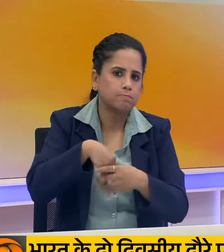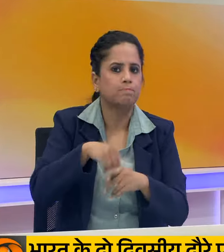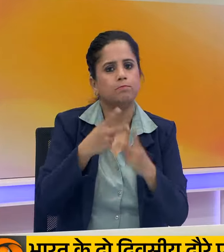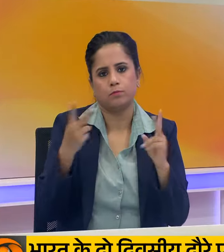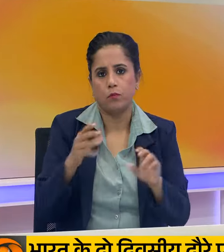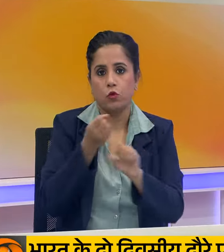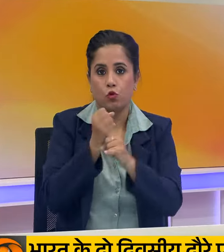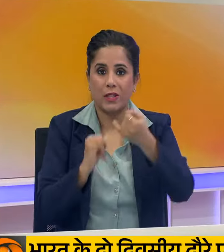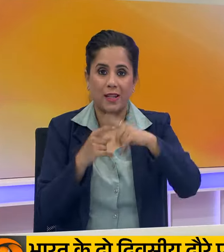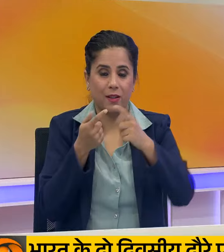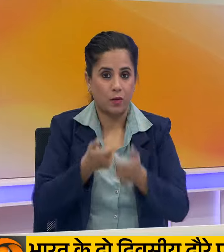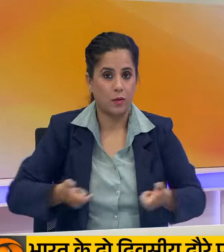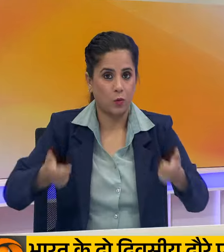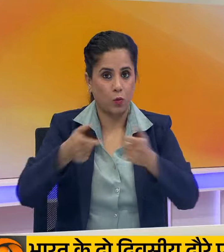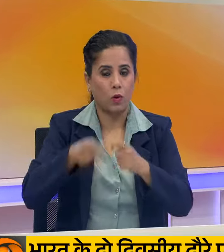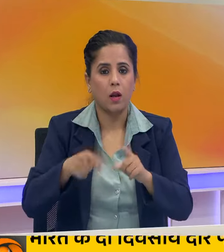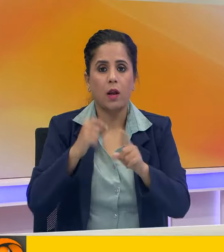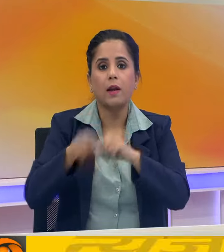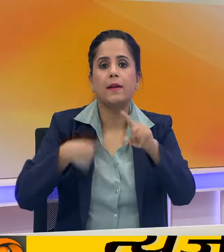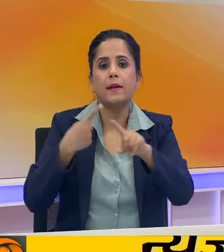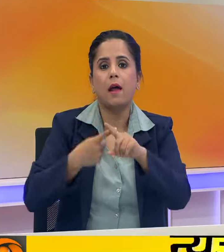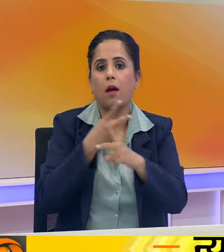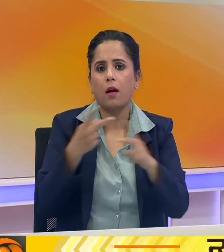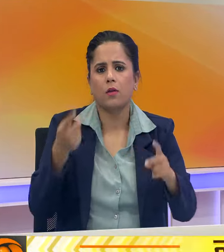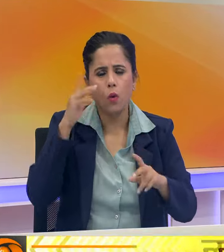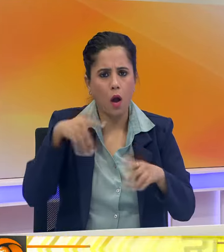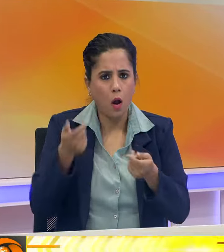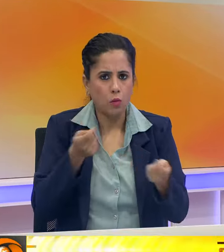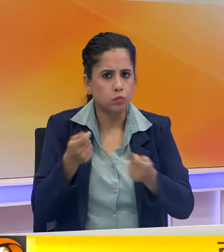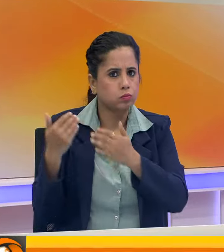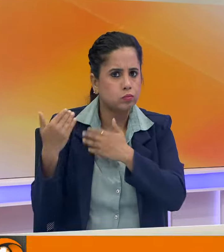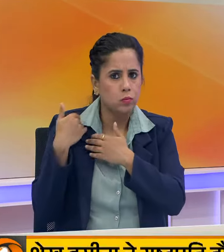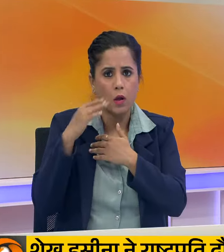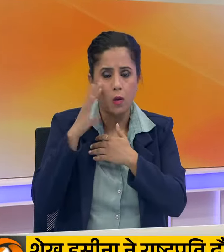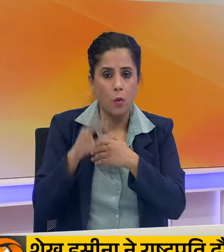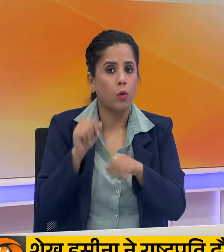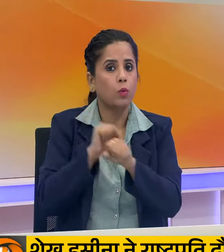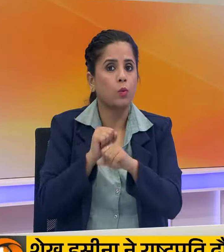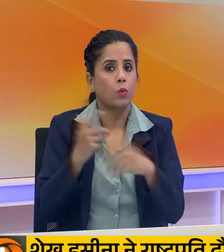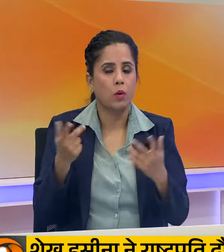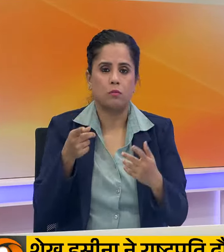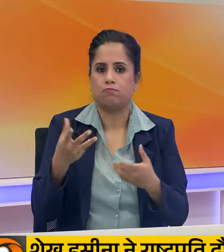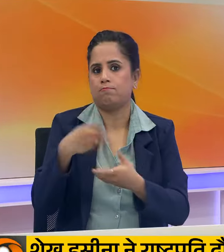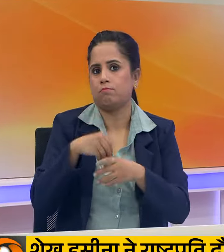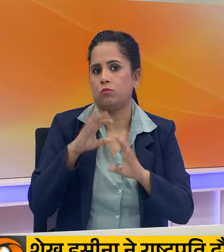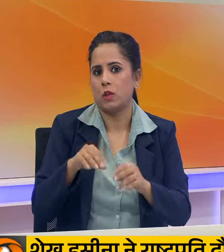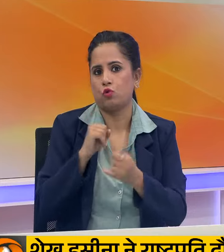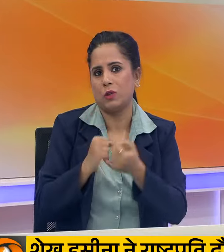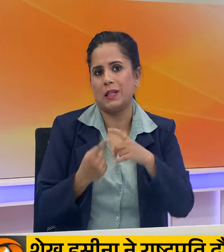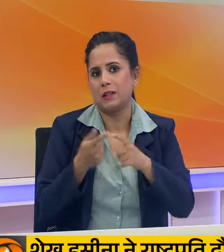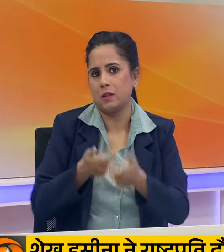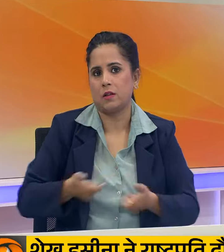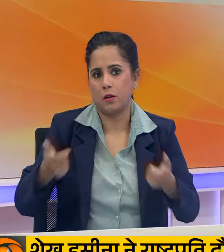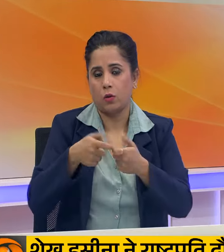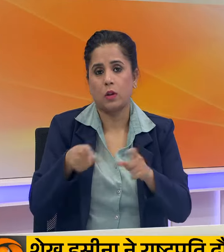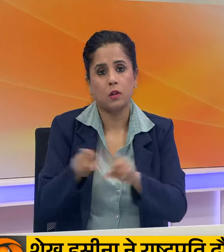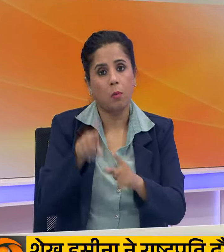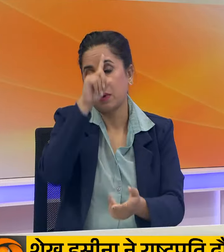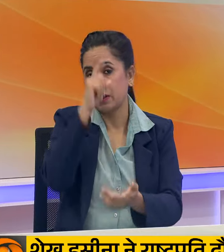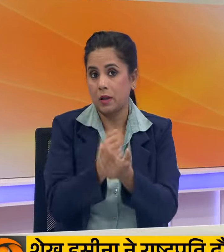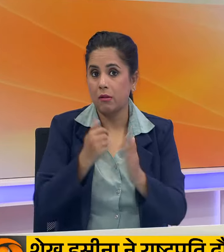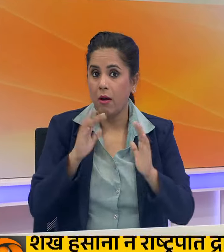जीएसटी परिषद कर ढांचे को आकार देने में महत्त्वपूर्ण भूमिका निभाती है साथ ही यह भी सुनिश्चित